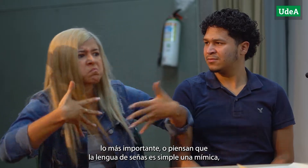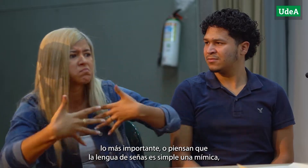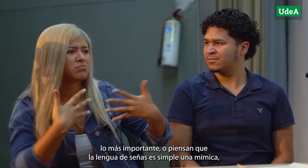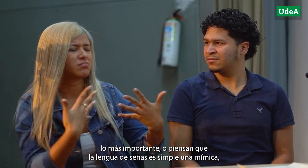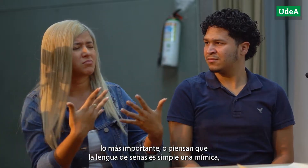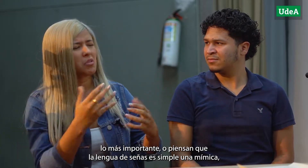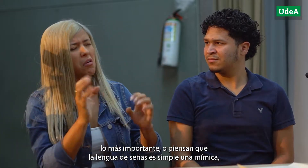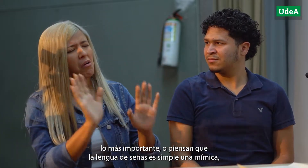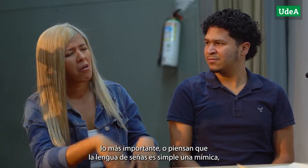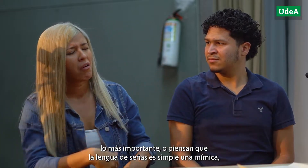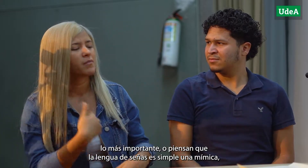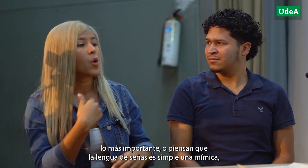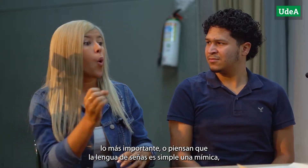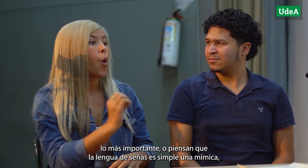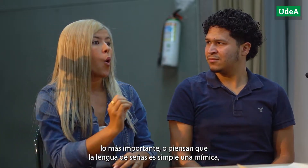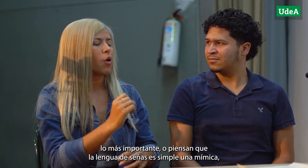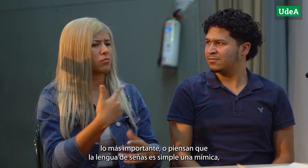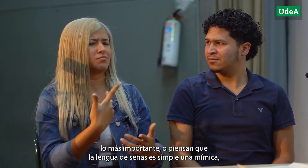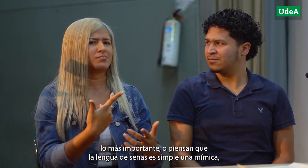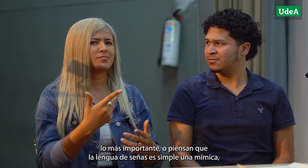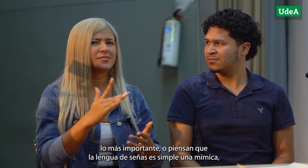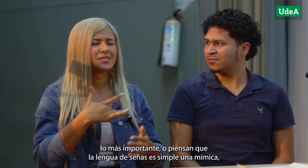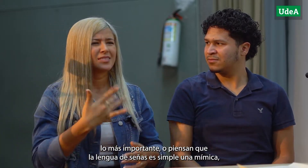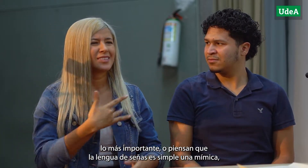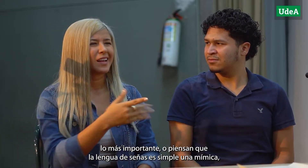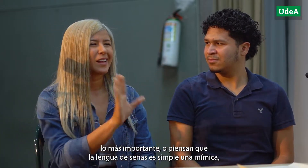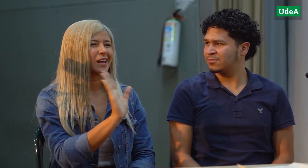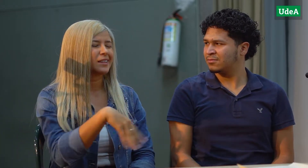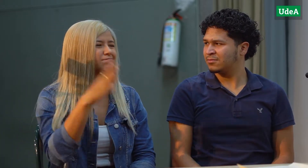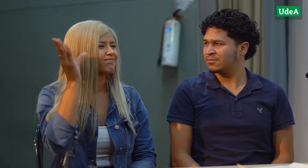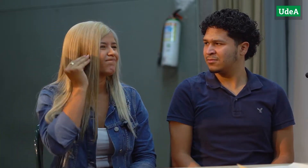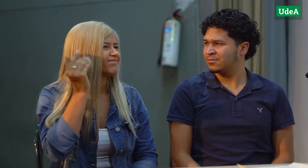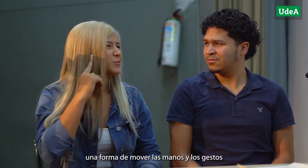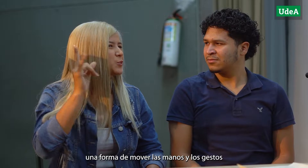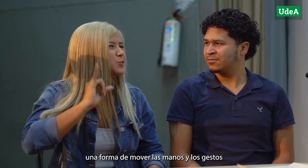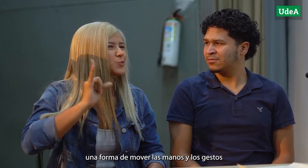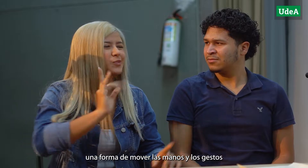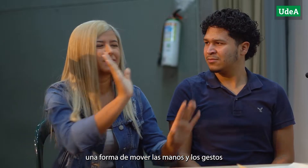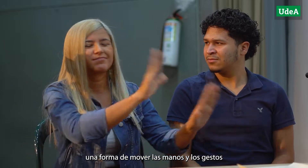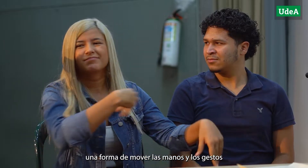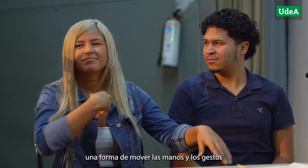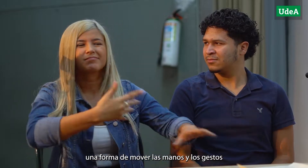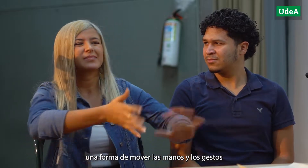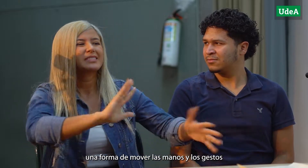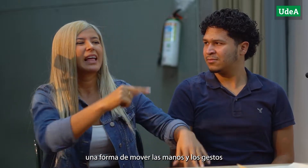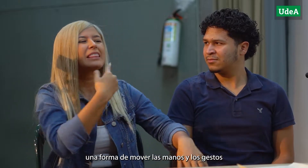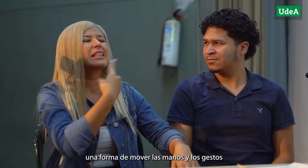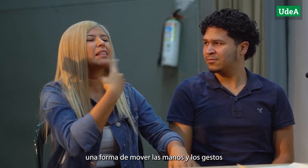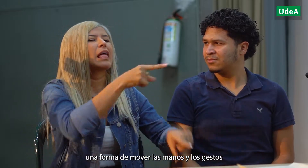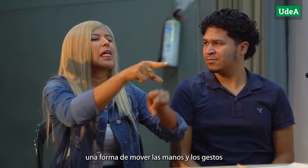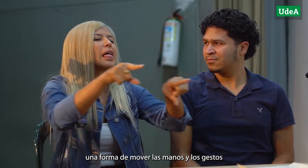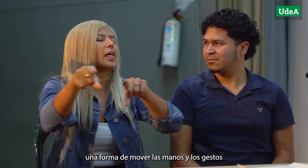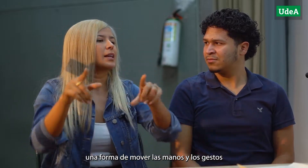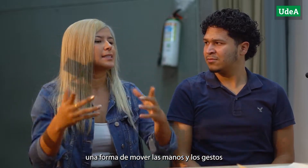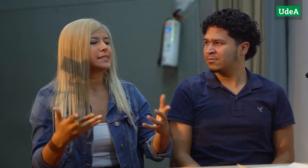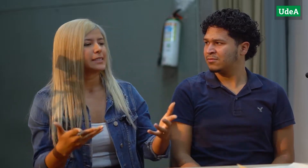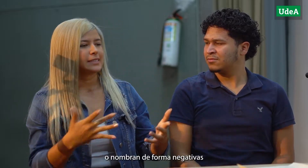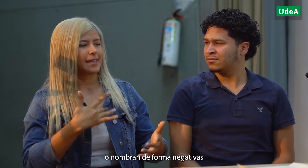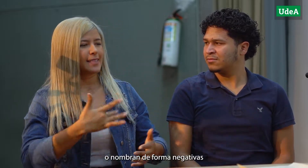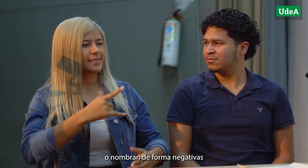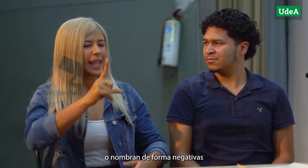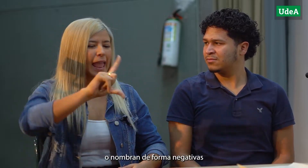más importante o piensan que la lengua de señas es simple una mímica, una forma de mover las manos y los